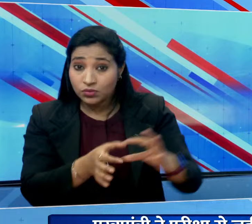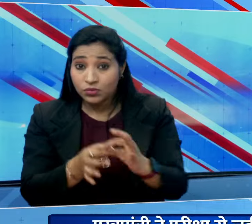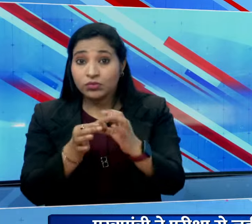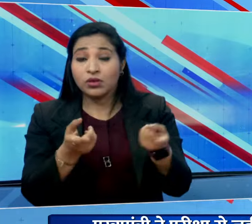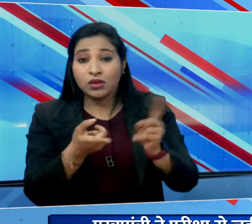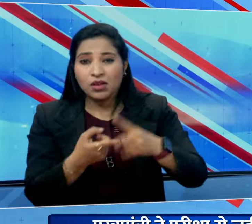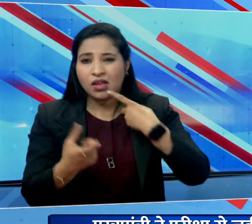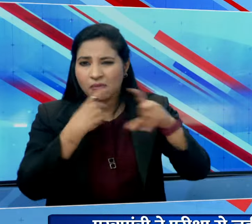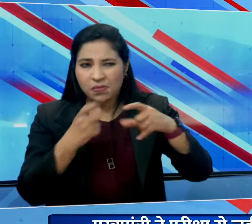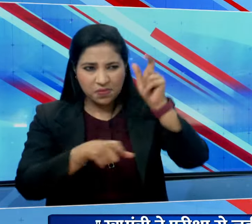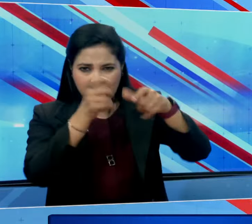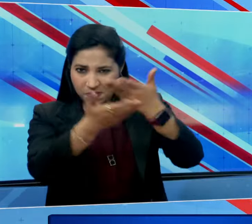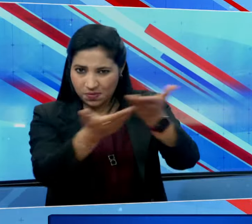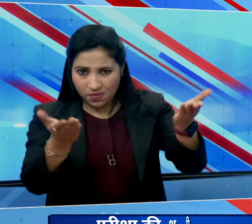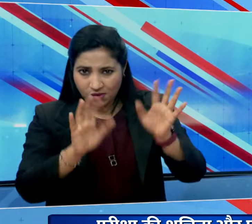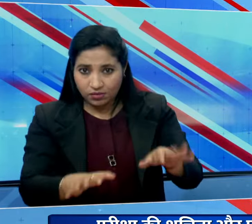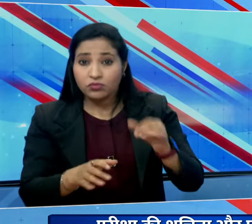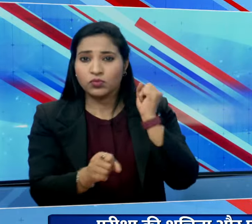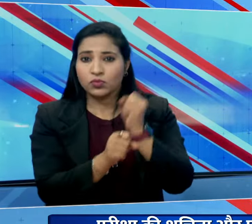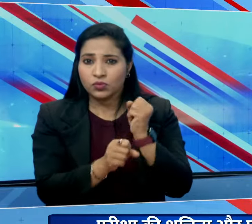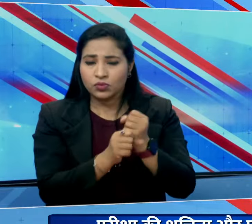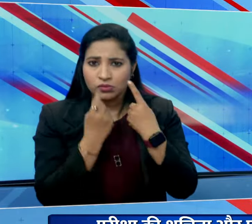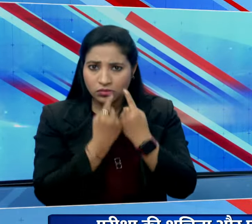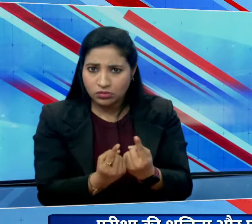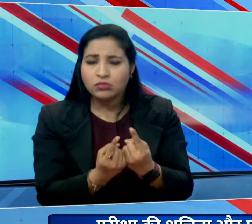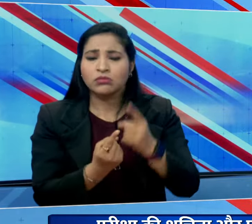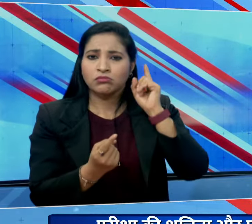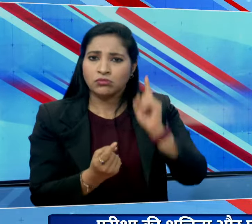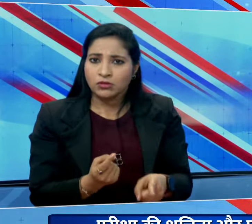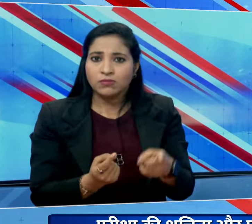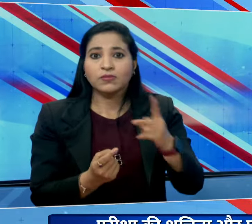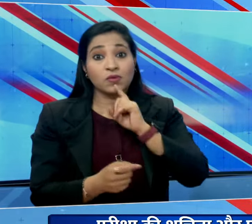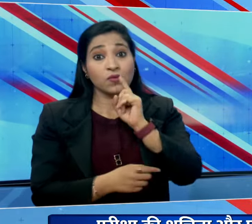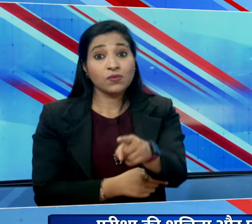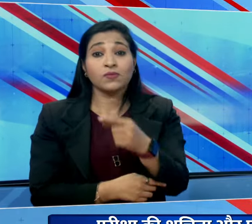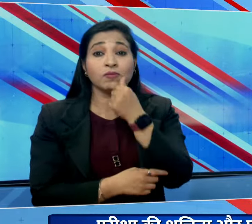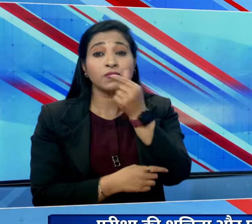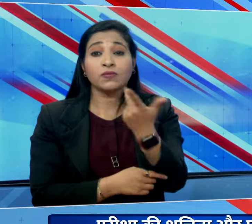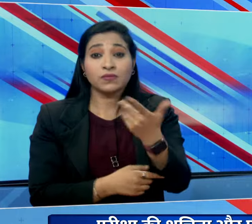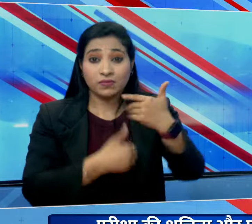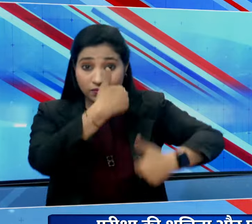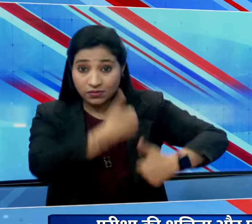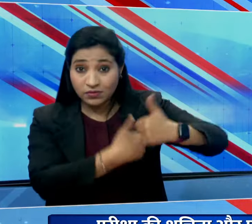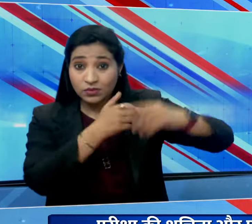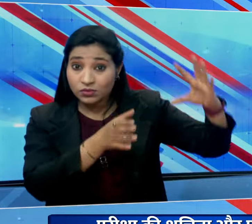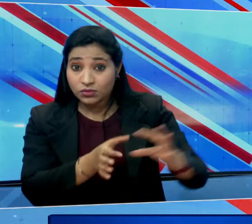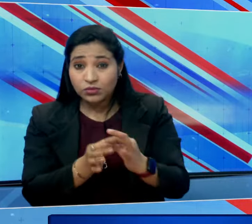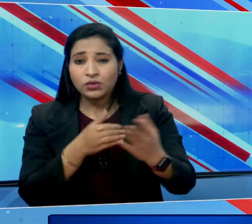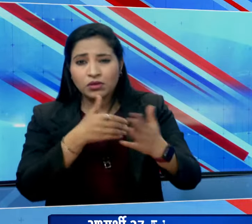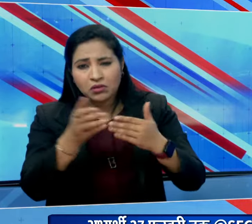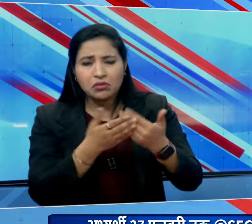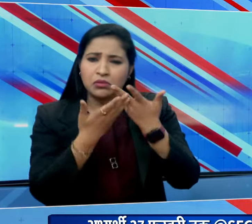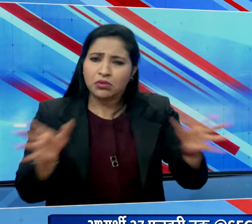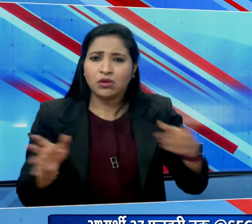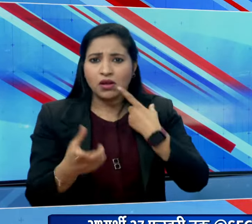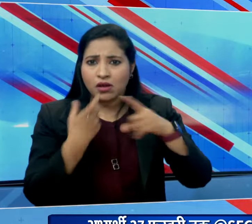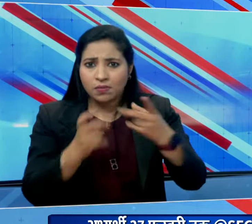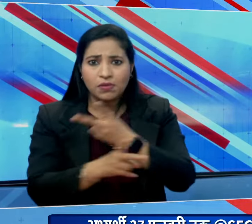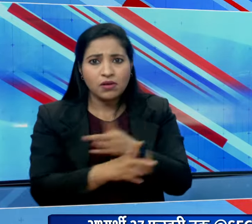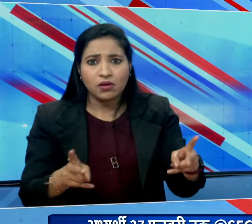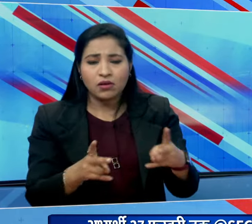में प्राप्त शिकायतों का शासन स्तर पर परीक्षण किया जाए आदेश में कहा गया है कि इस परीक्षा के संबंध में किसी भी प्रकार की शिकायत